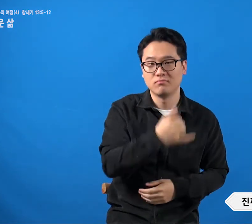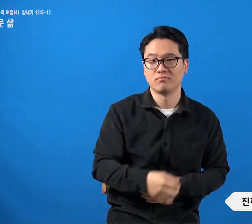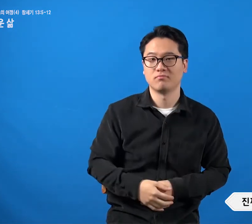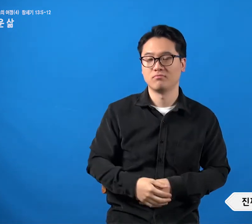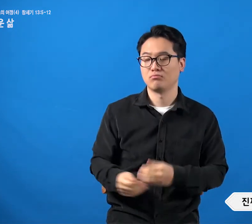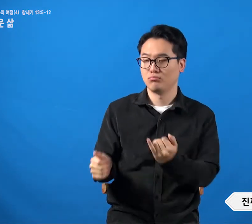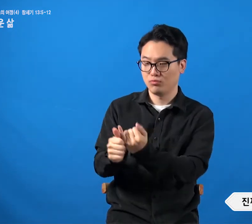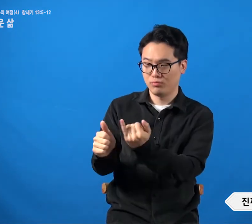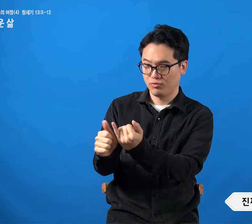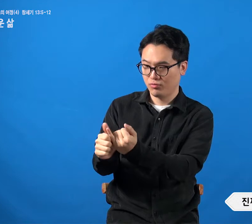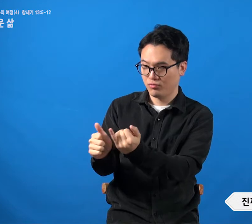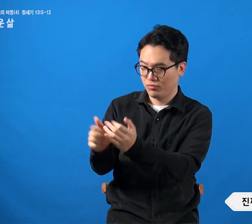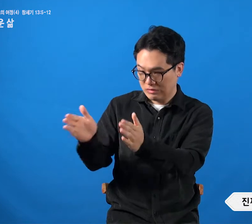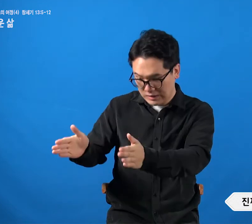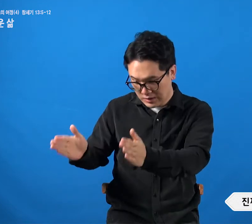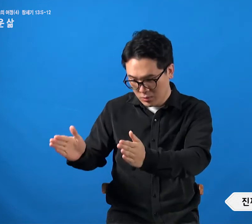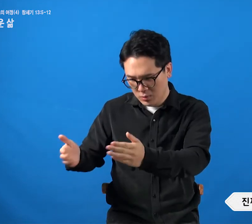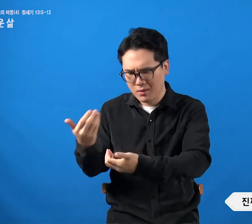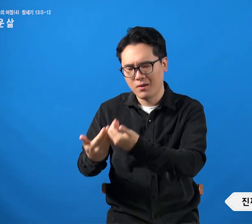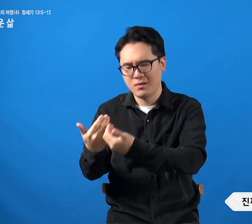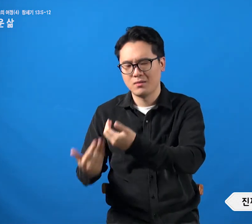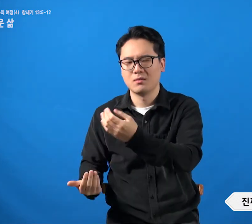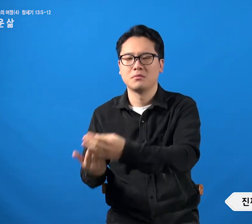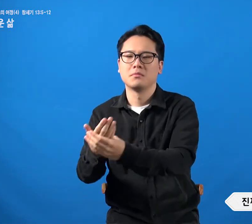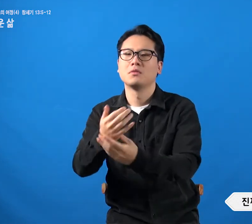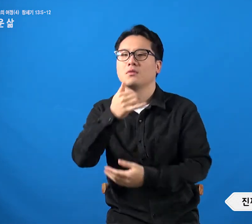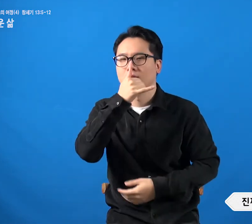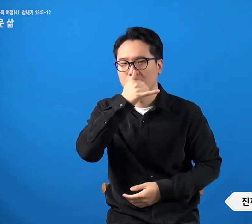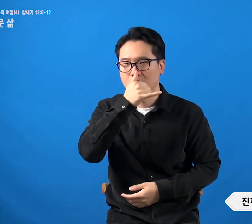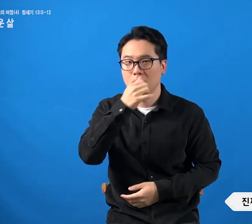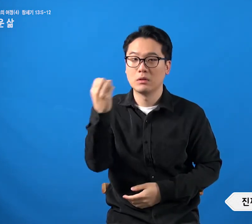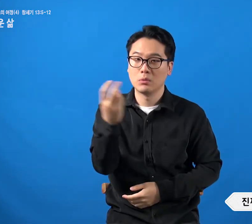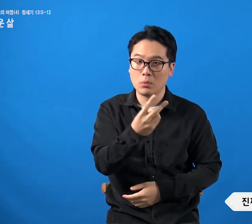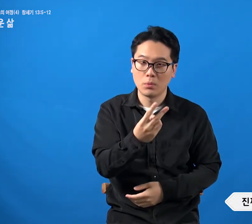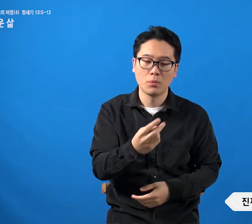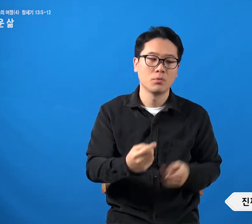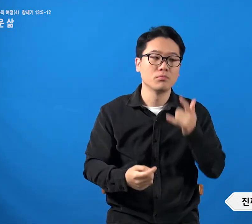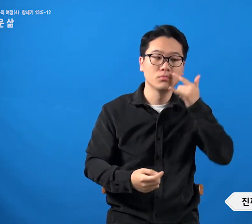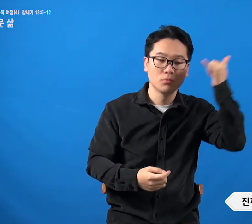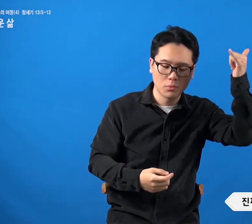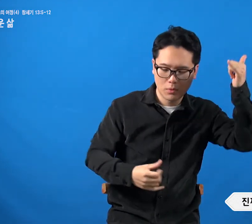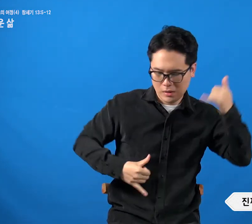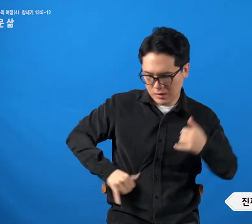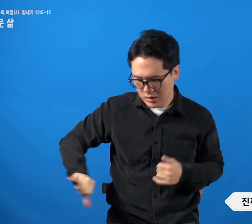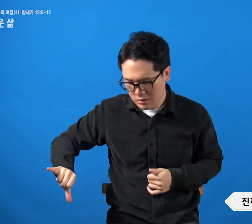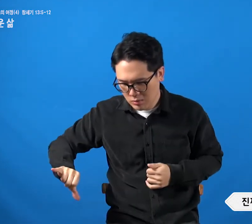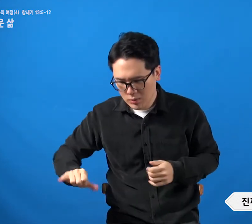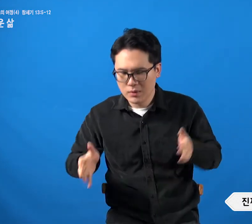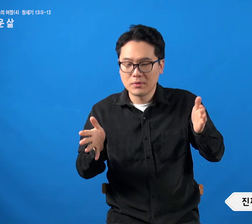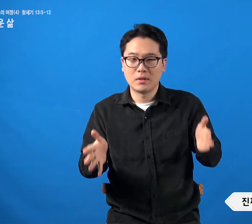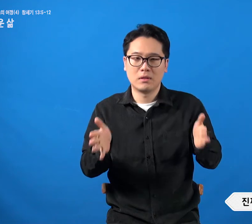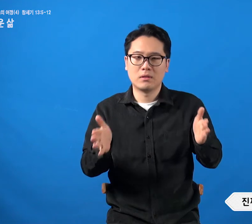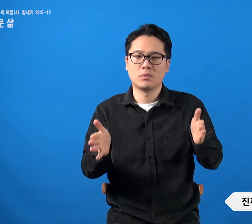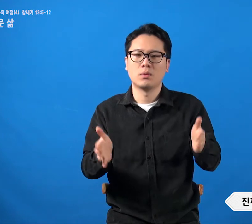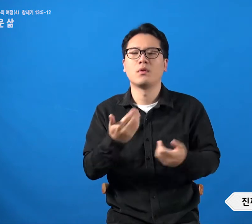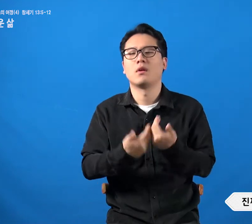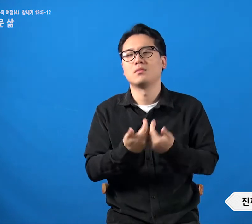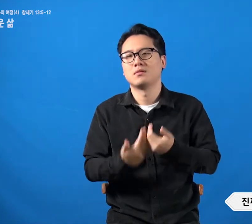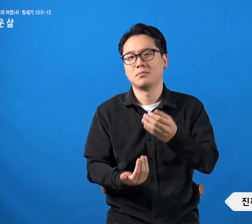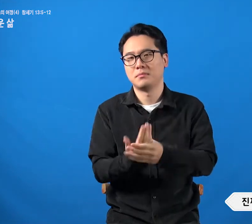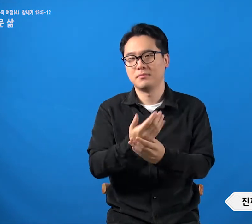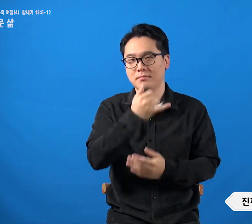사이에도 갈등이 있습니다. 때로는 부모와 자녀들 사이에도 말할 수 없는 갈등이